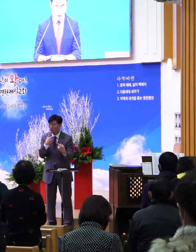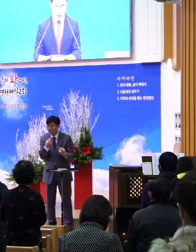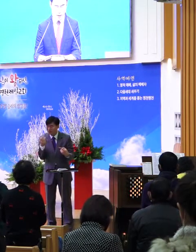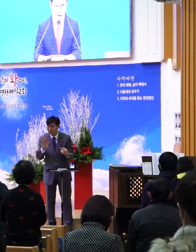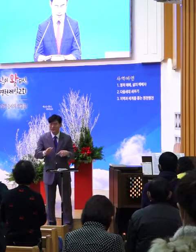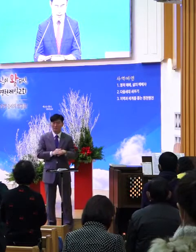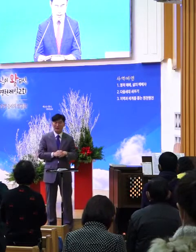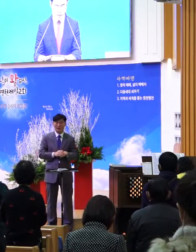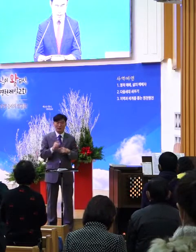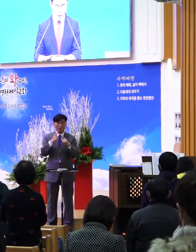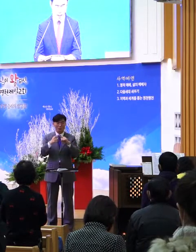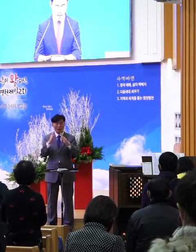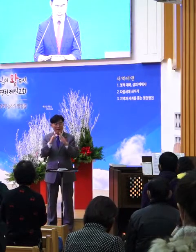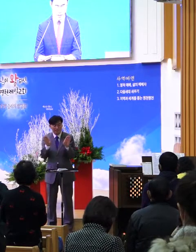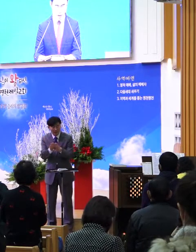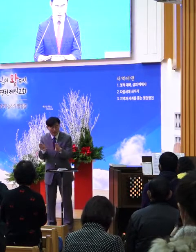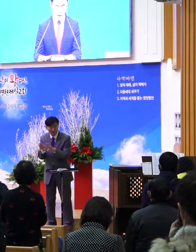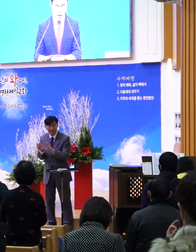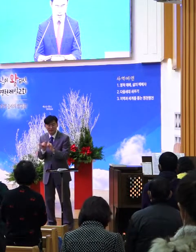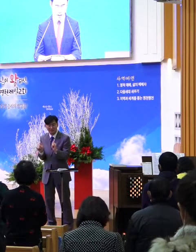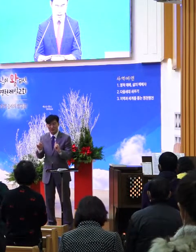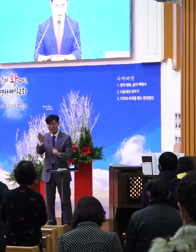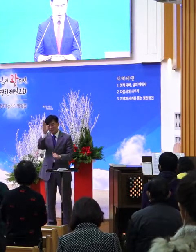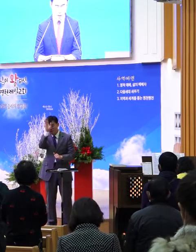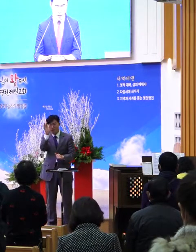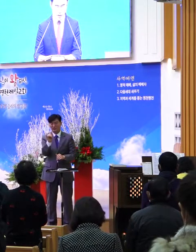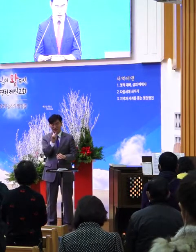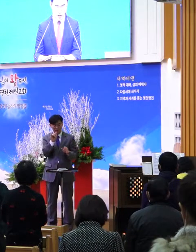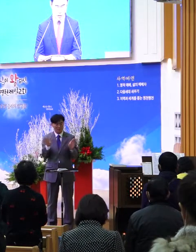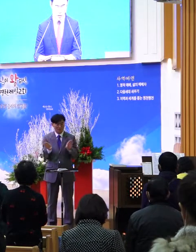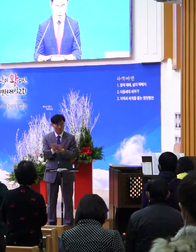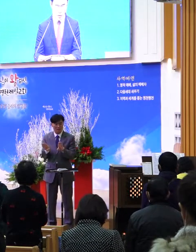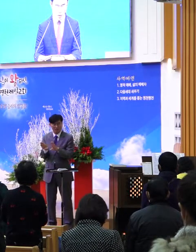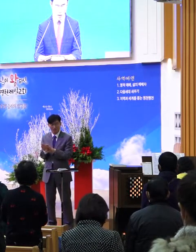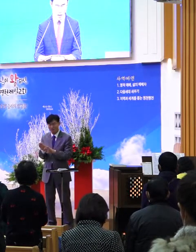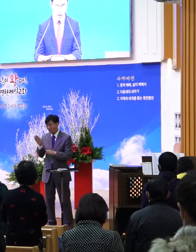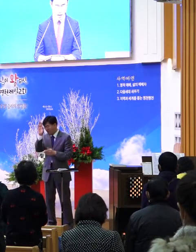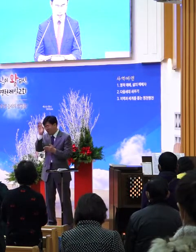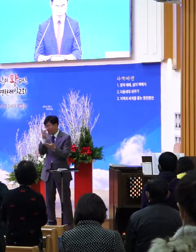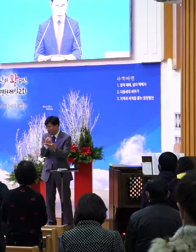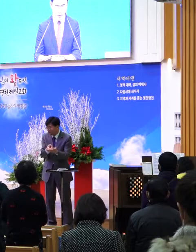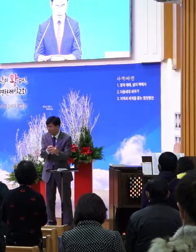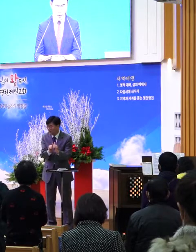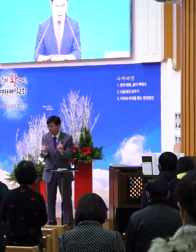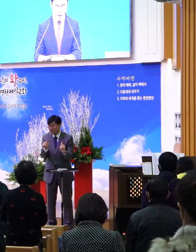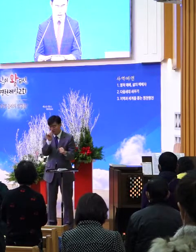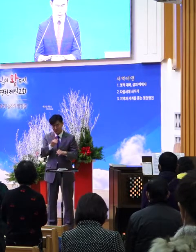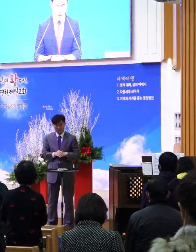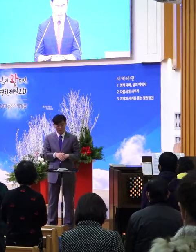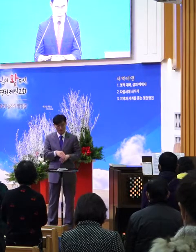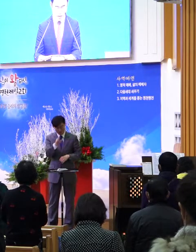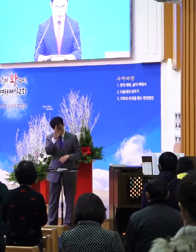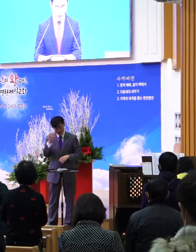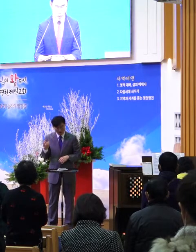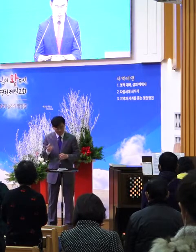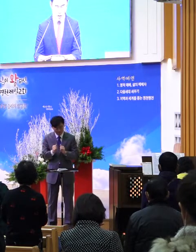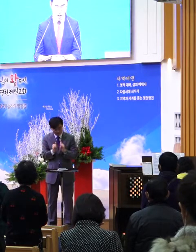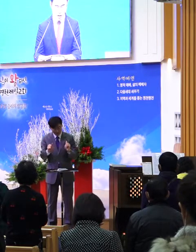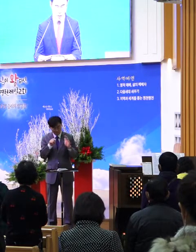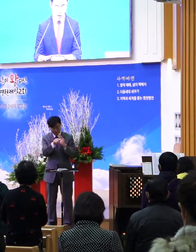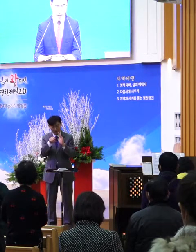나오지 못한 몸이 연약하신 환우분들 주님께서 긍휼히 여겨주시고 그 아픈 환처를 주님께서